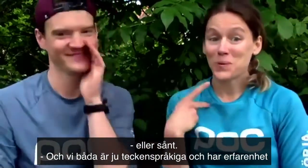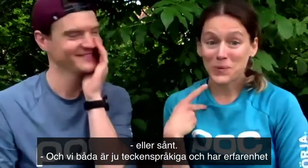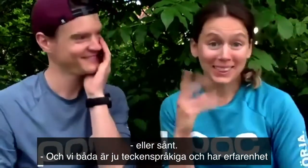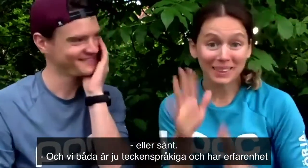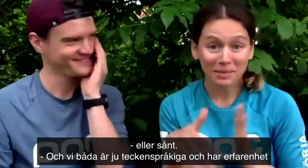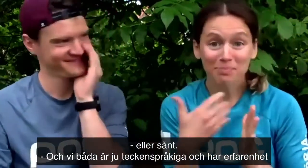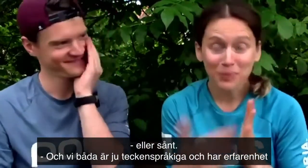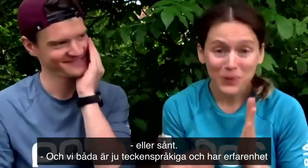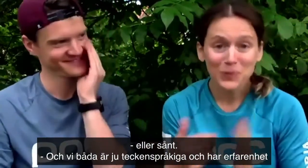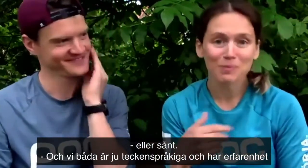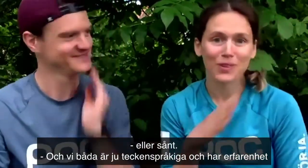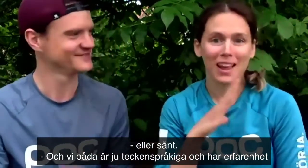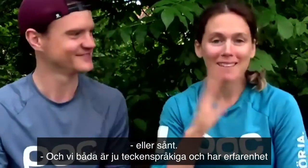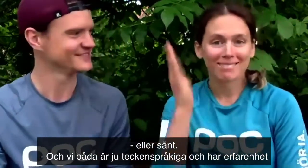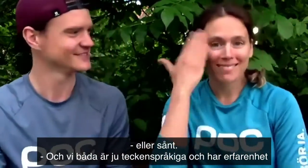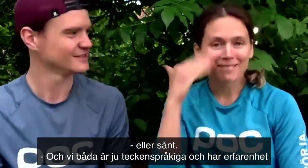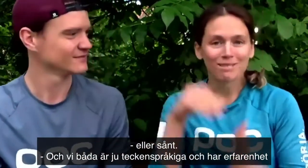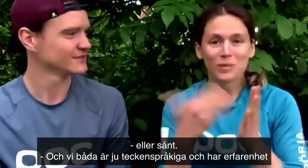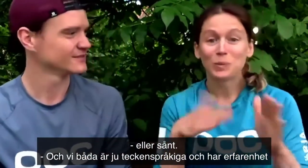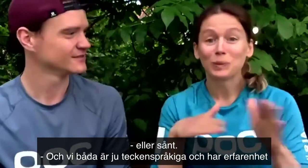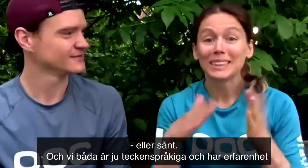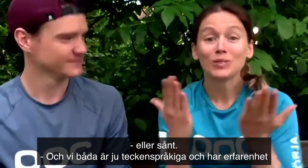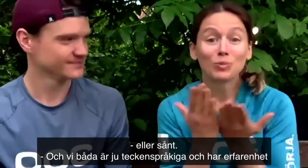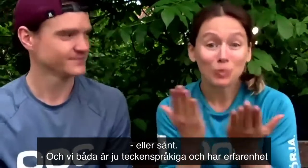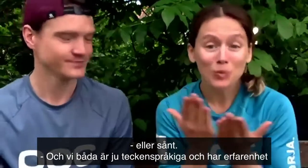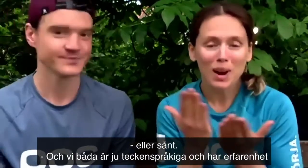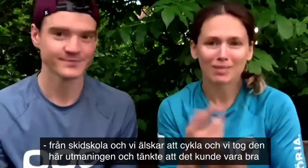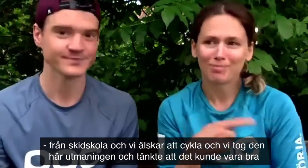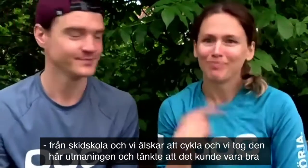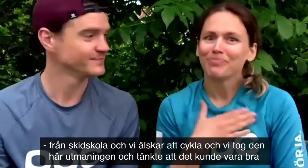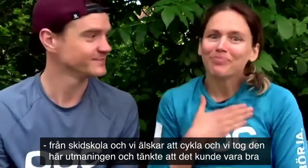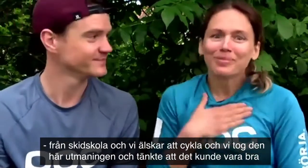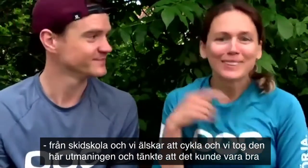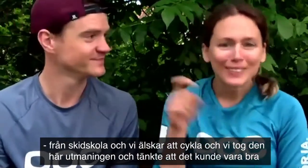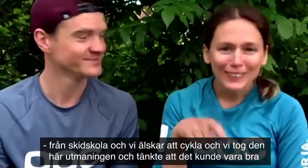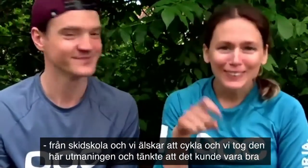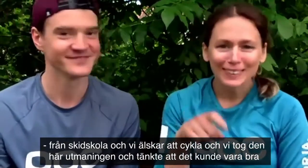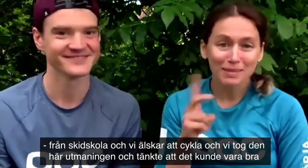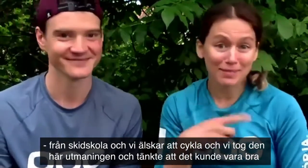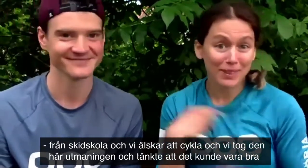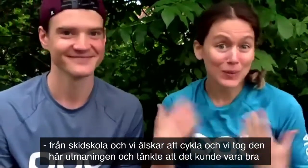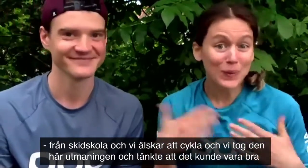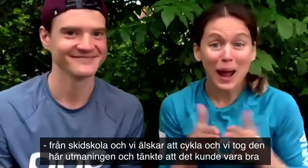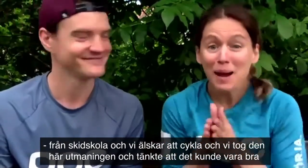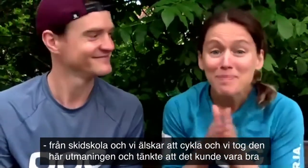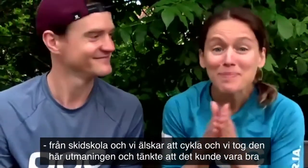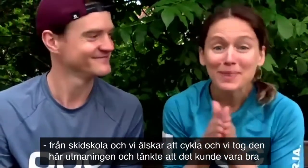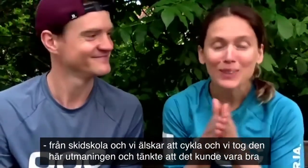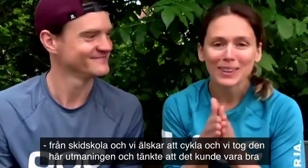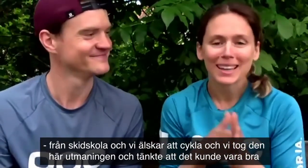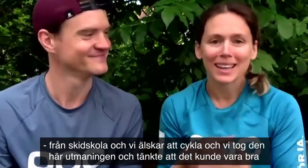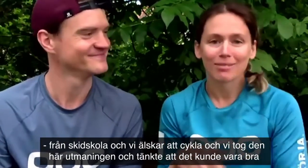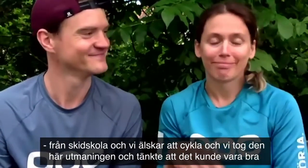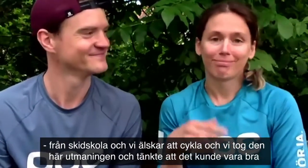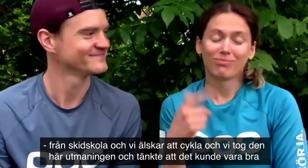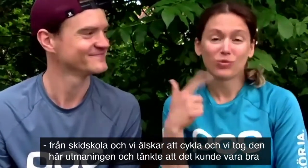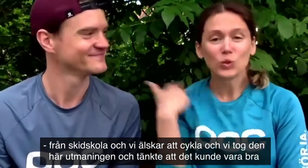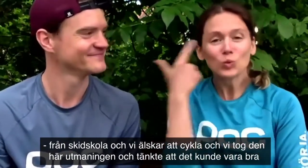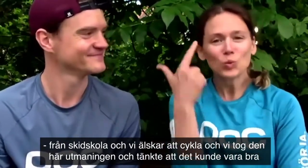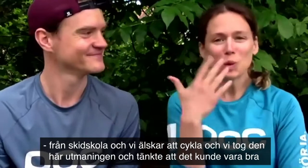därför så. Ja, och vi båda är ju teckenspråkiga och har erfarenhet från skidskolan. Och vi älskar att cykla. Och vi tog